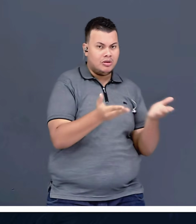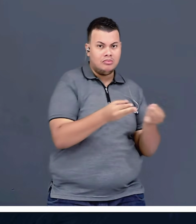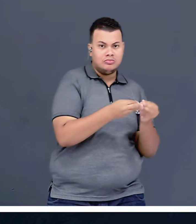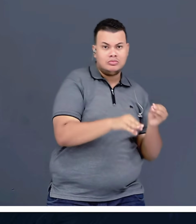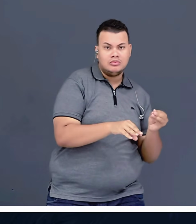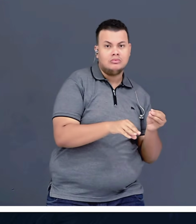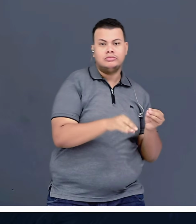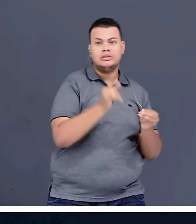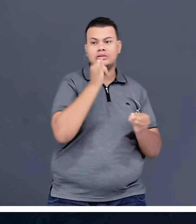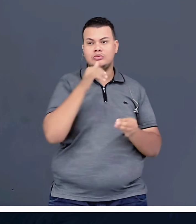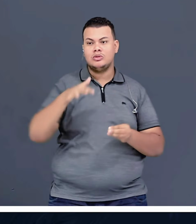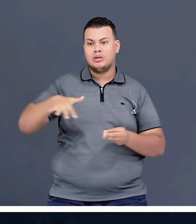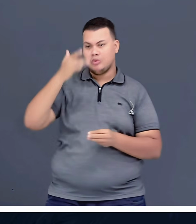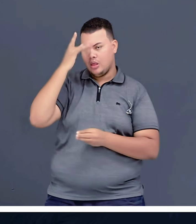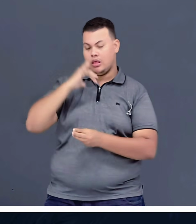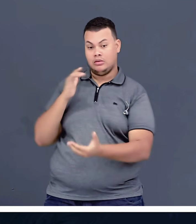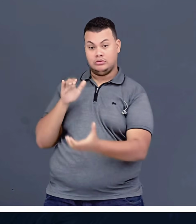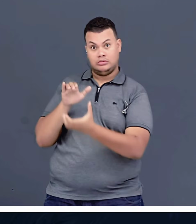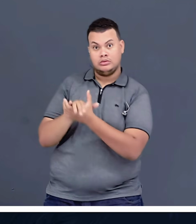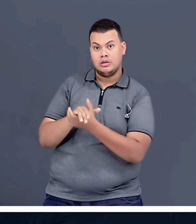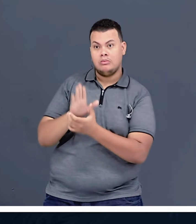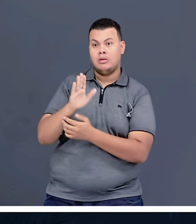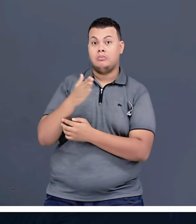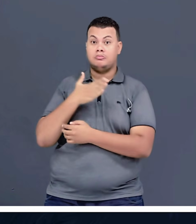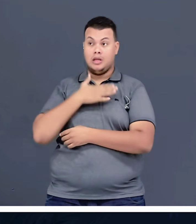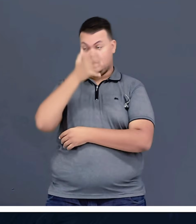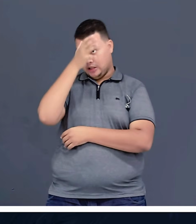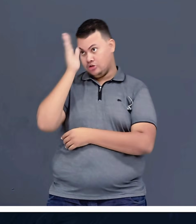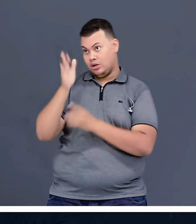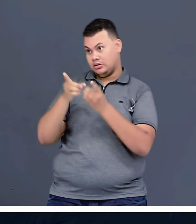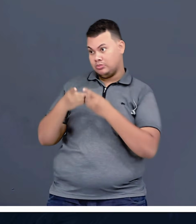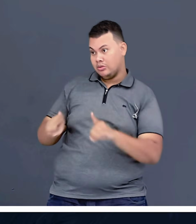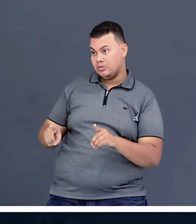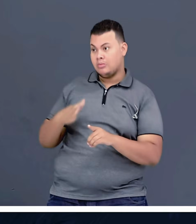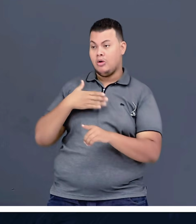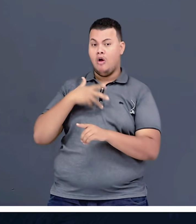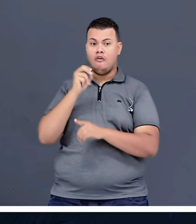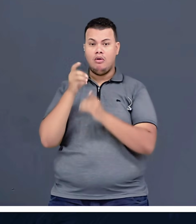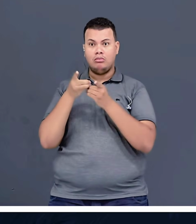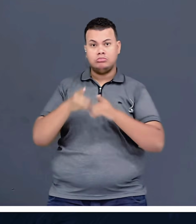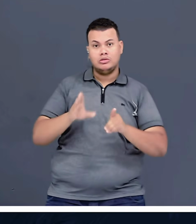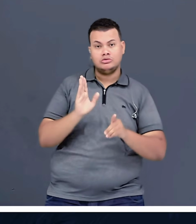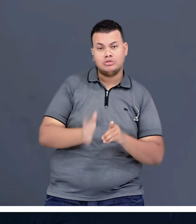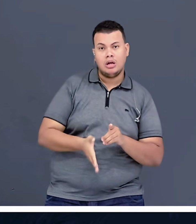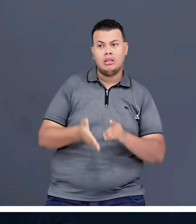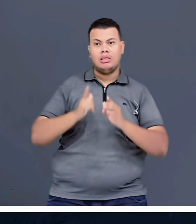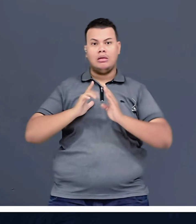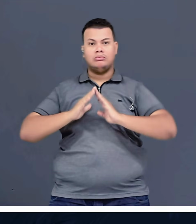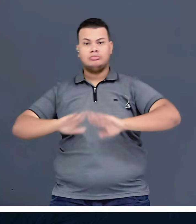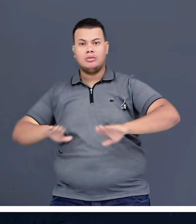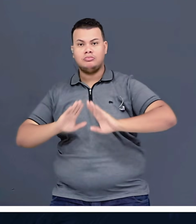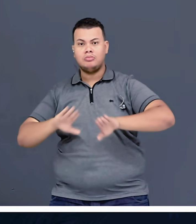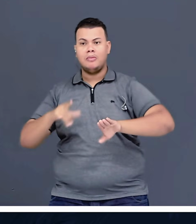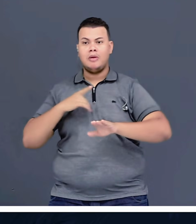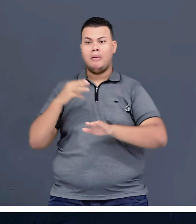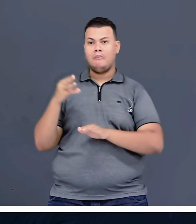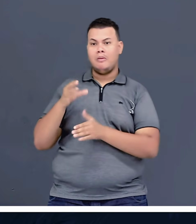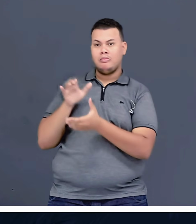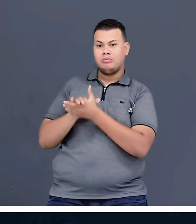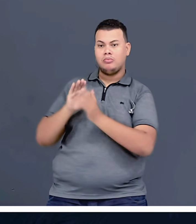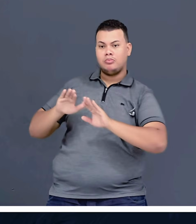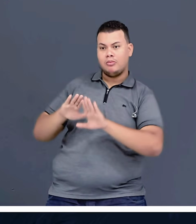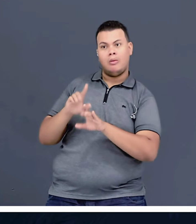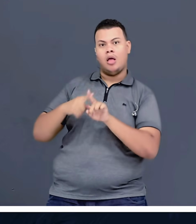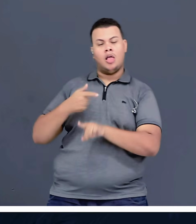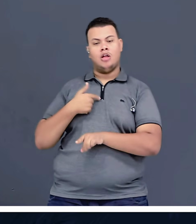Então é aquela pessoa que se casa dizendo assim, olha, minha tia se separou, meu avô se separou, meu pai se separou da minha mãe, mas eu